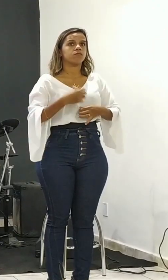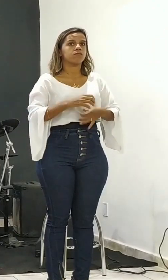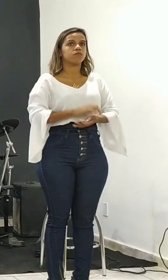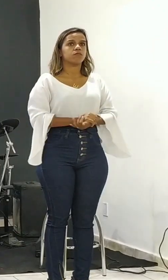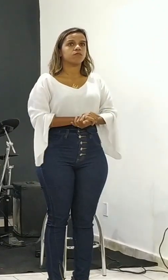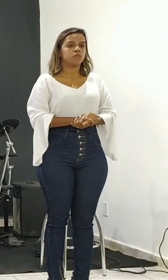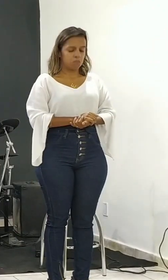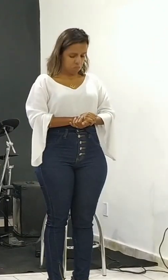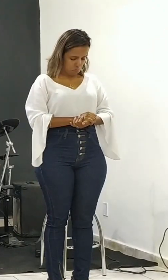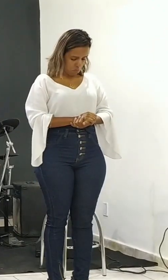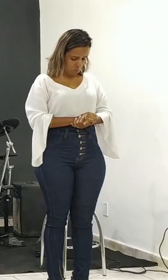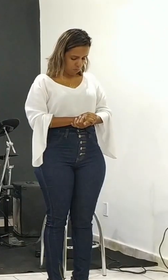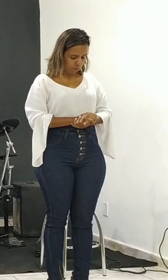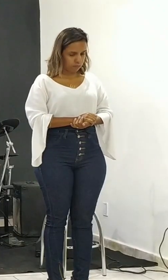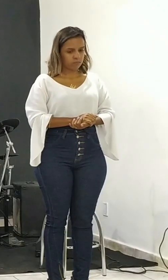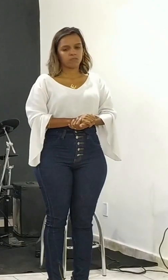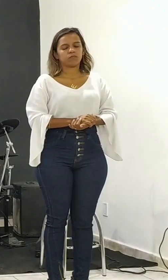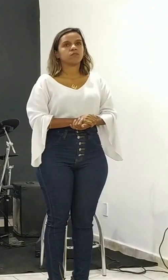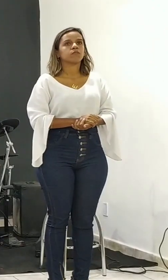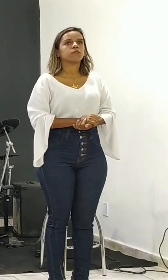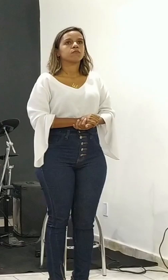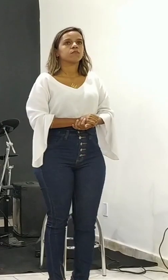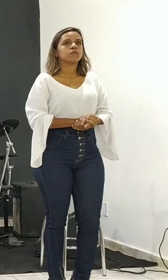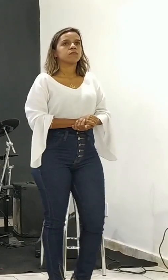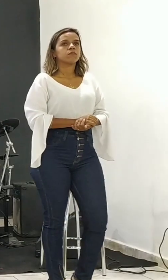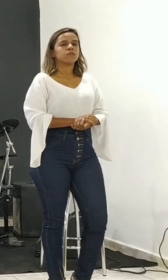João 14, 23.